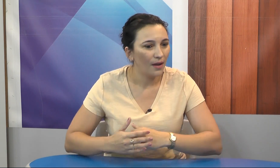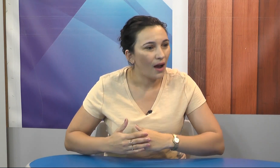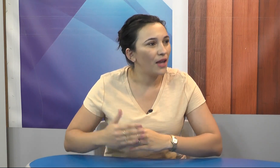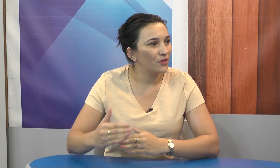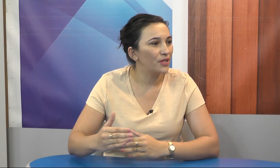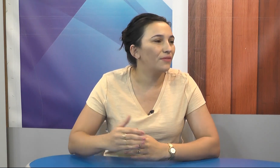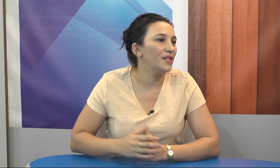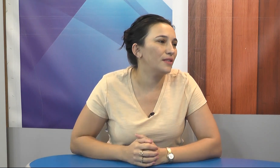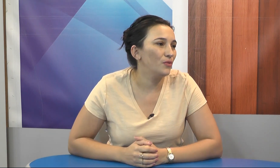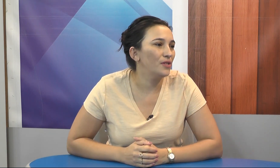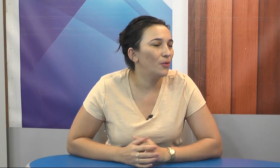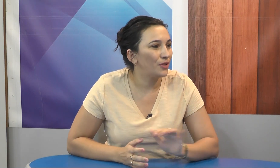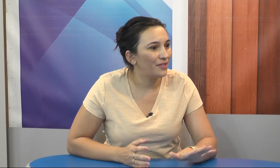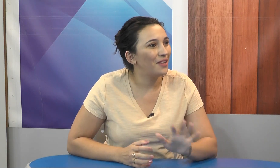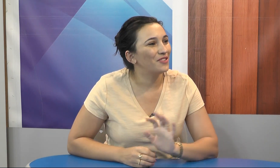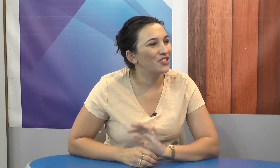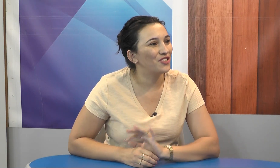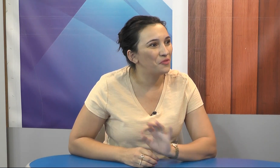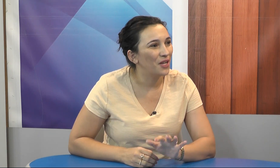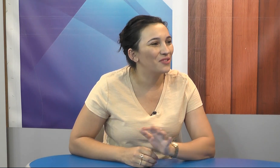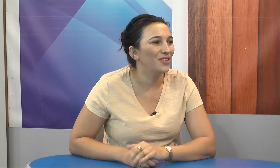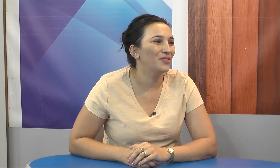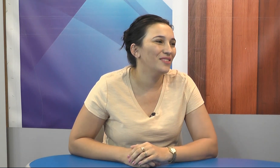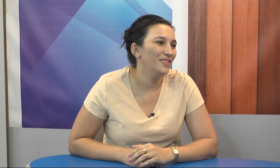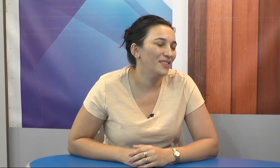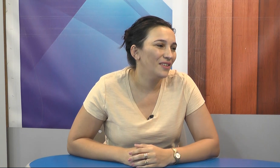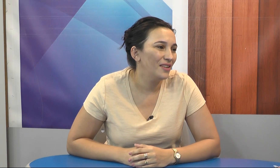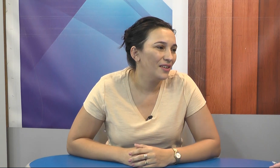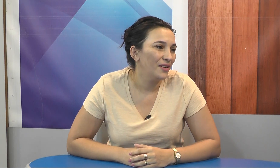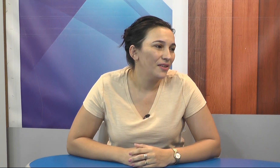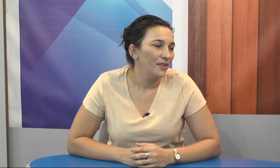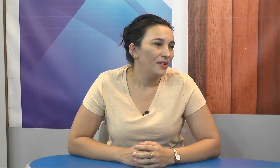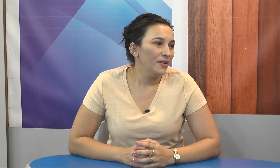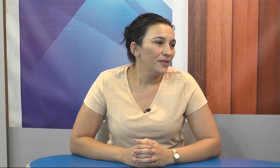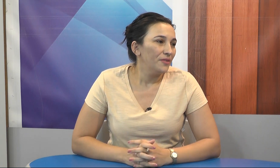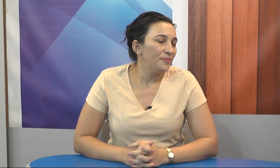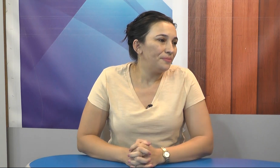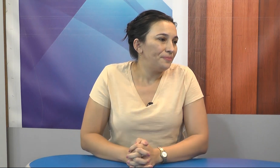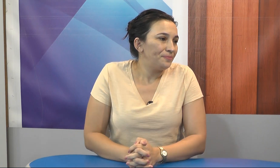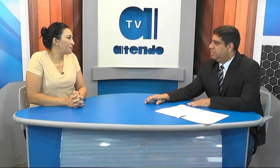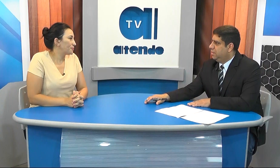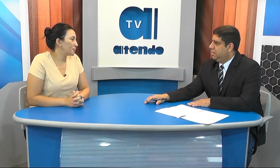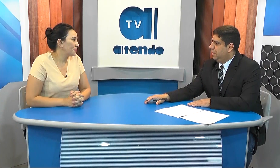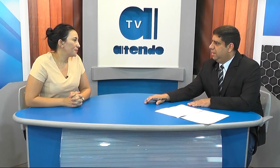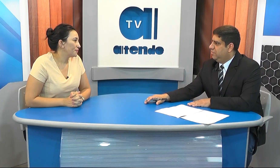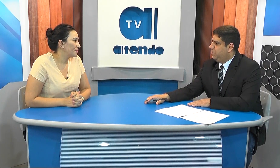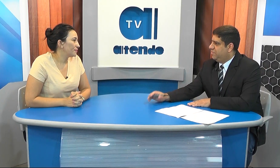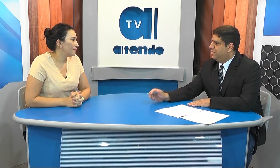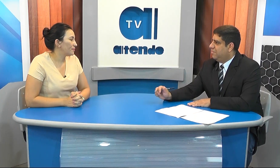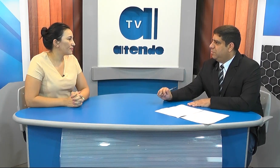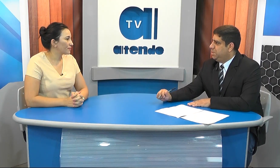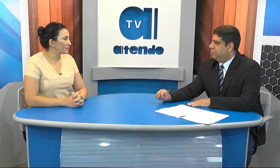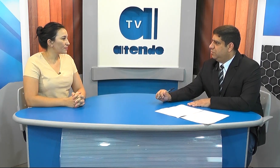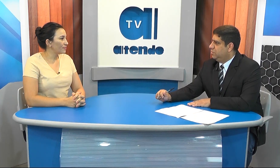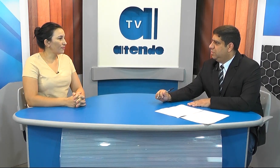aí você faz a tradução, que tem chance de menos erros. Você percebe que os alunos aqui, eles precisavam disso? Eles